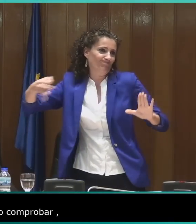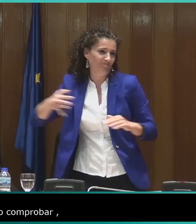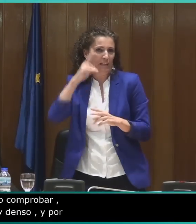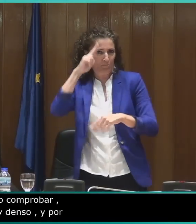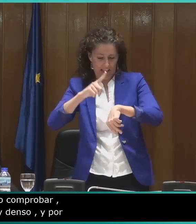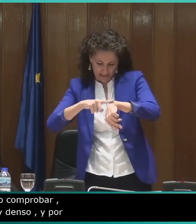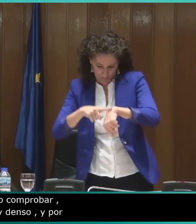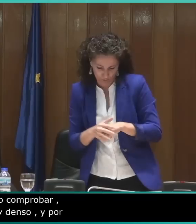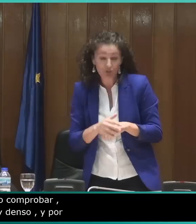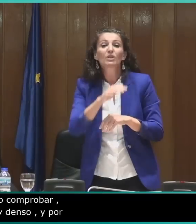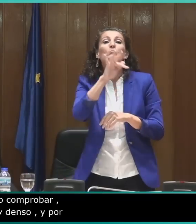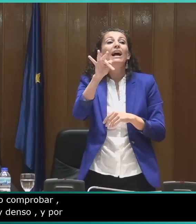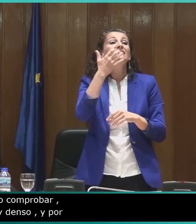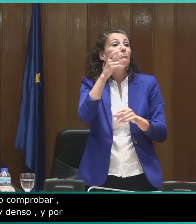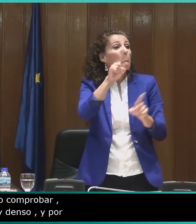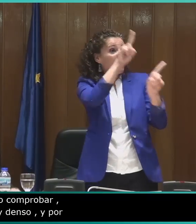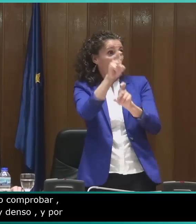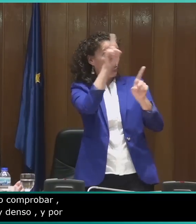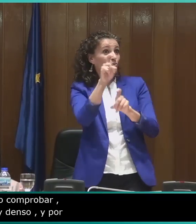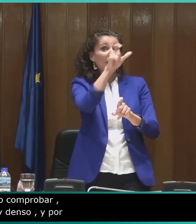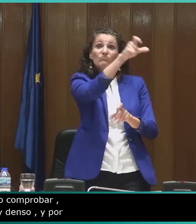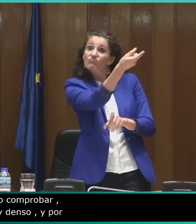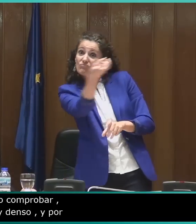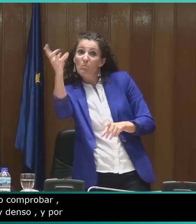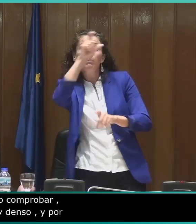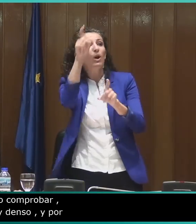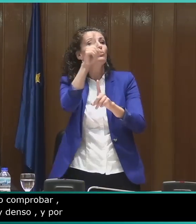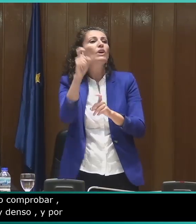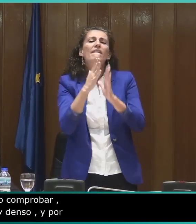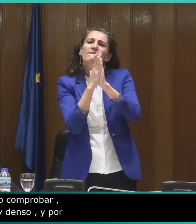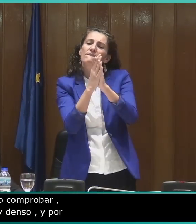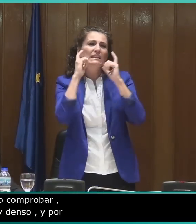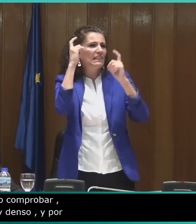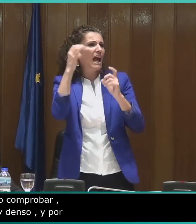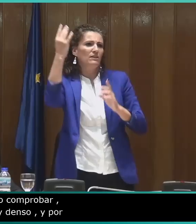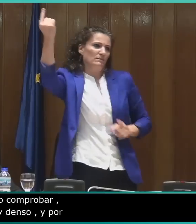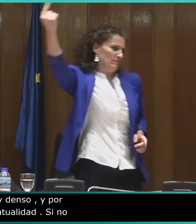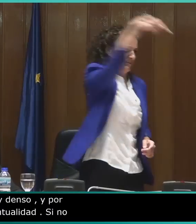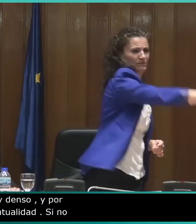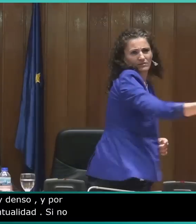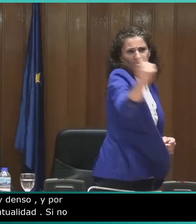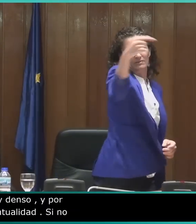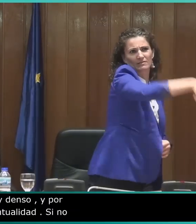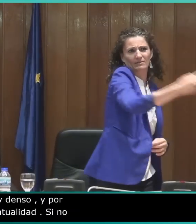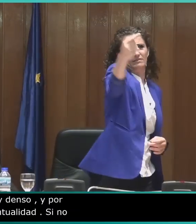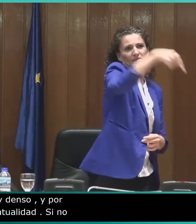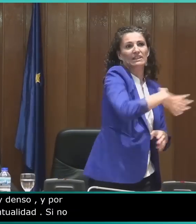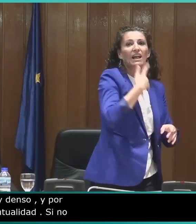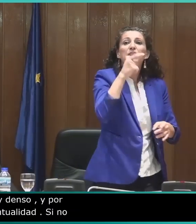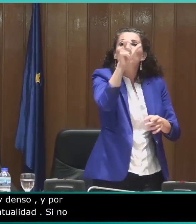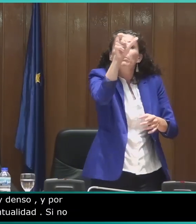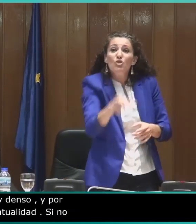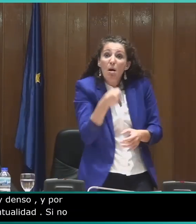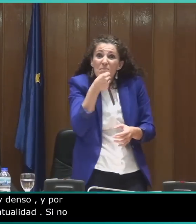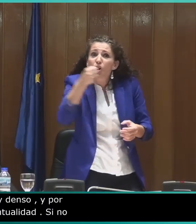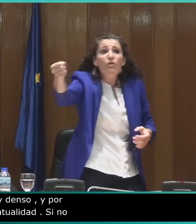en tiempo y no podemos dar ese espacio que necesitamos todos. Las preguntas que tengáis y que queráis hacer os